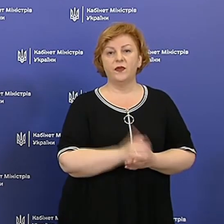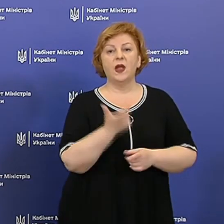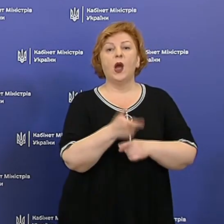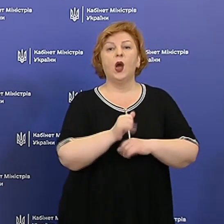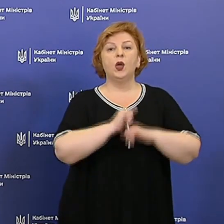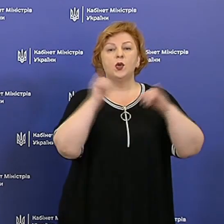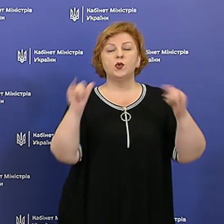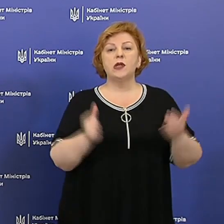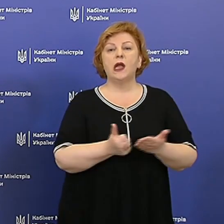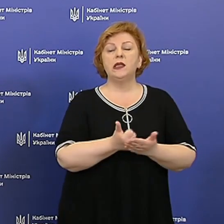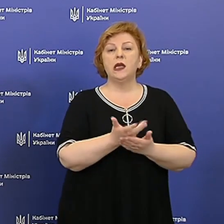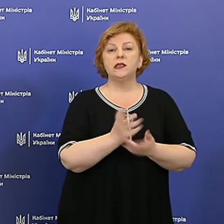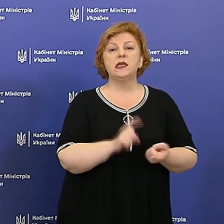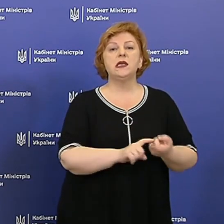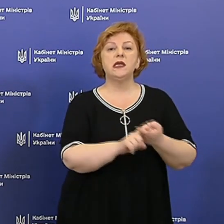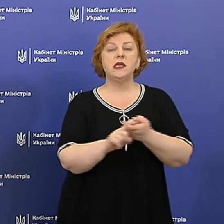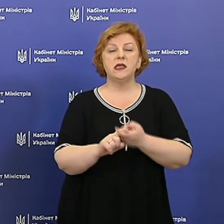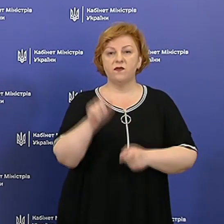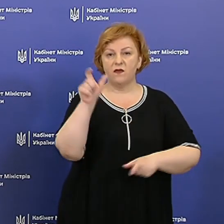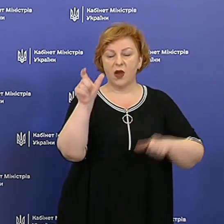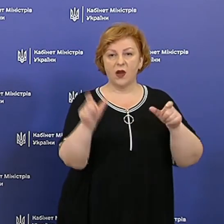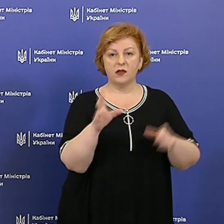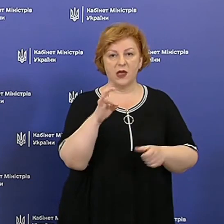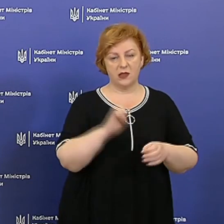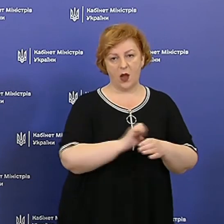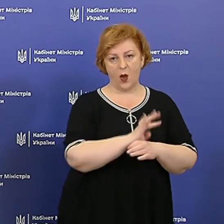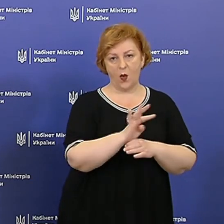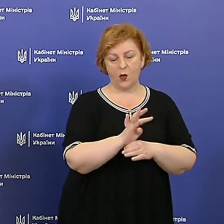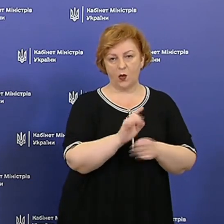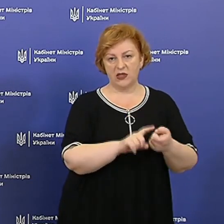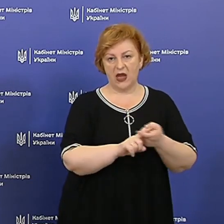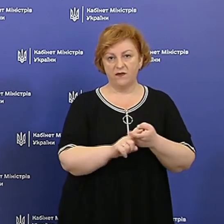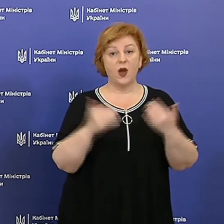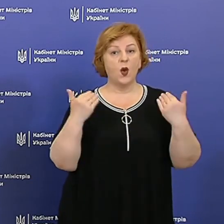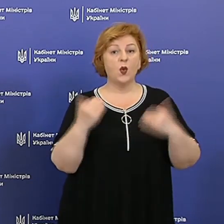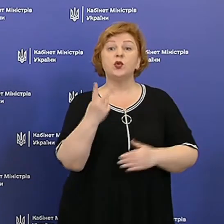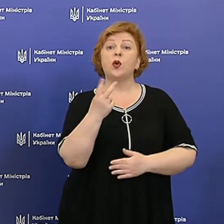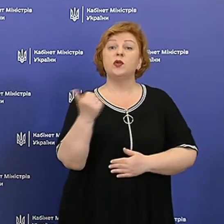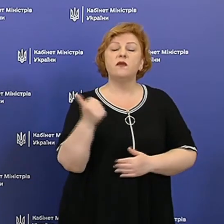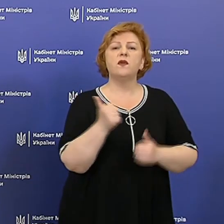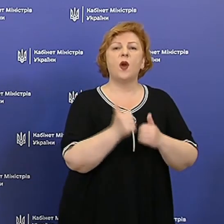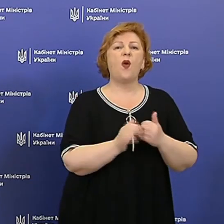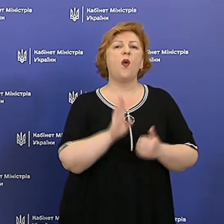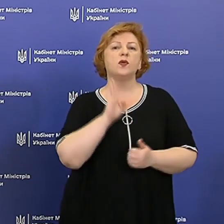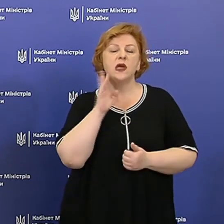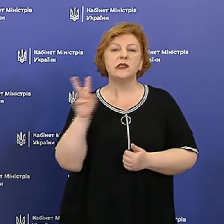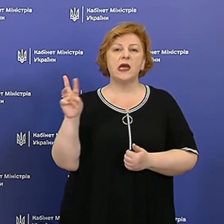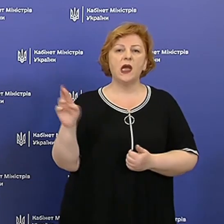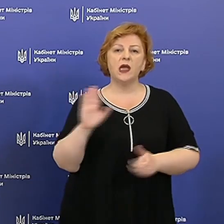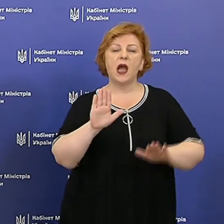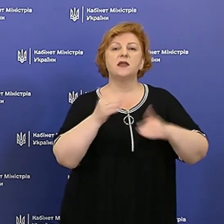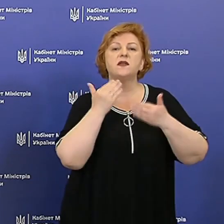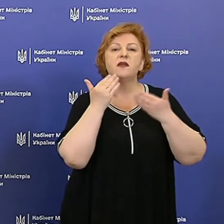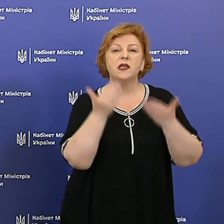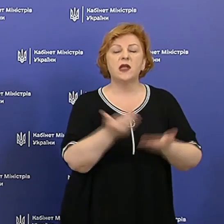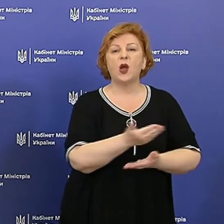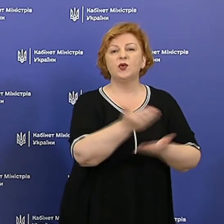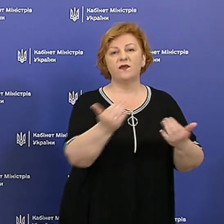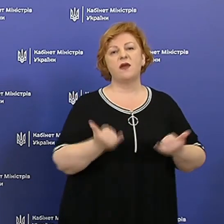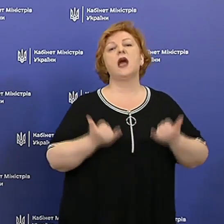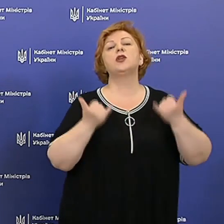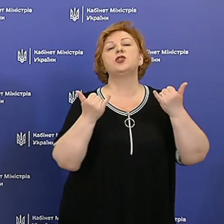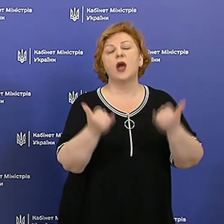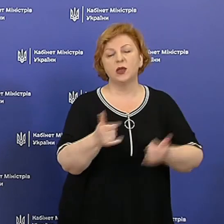зростання кількості інфікованих на коронавірус. Вже два тижні кожного ранку я звертаюся до вас,